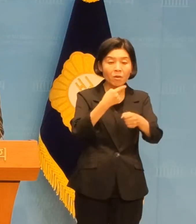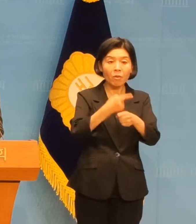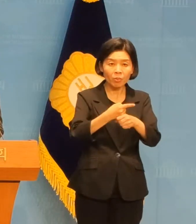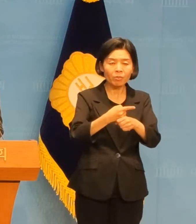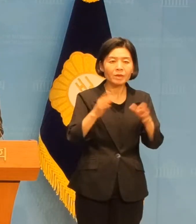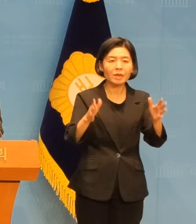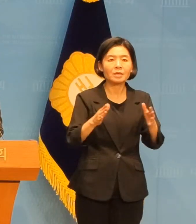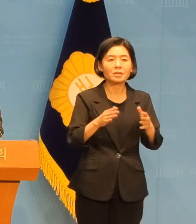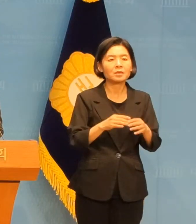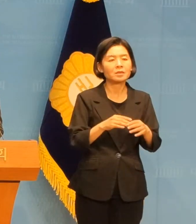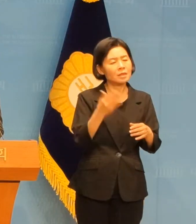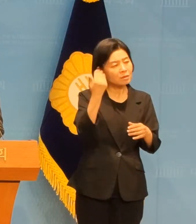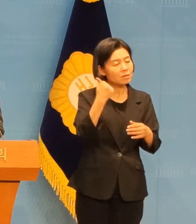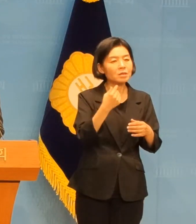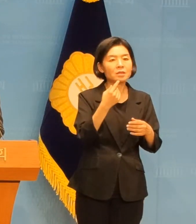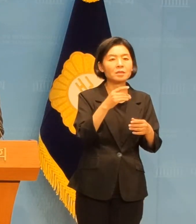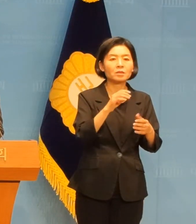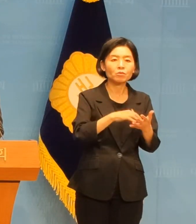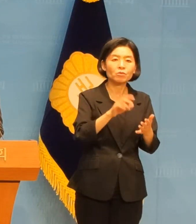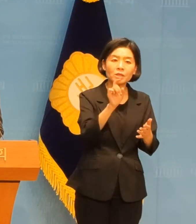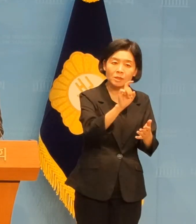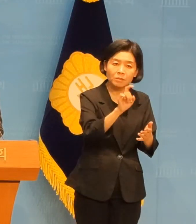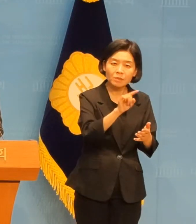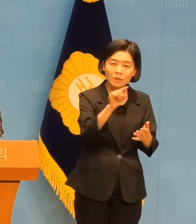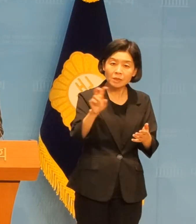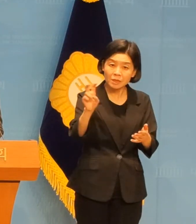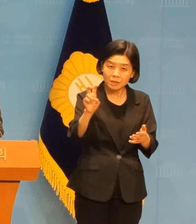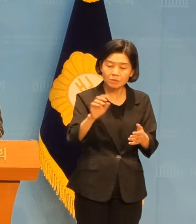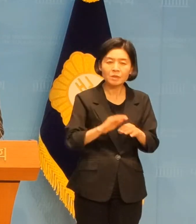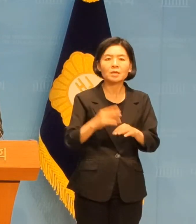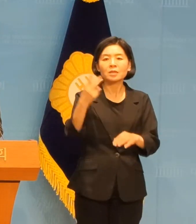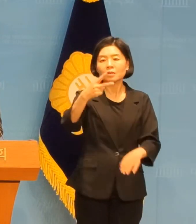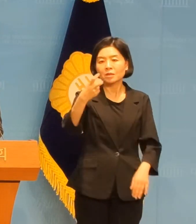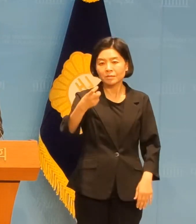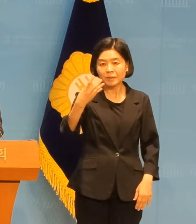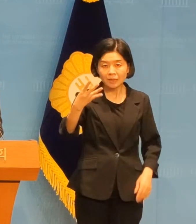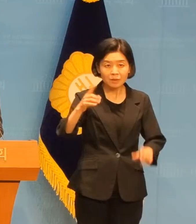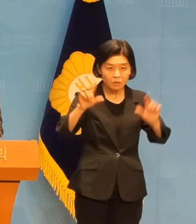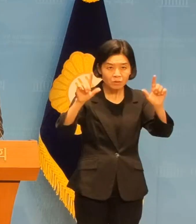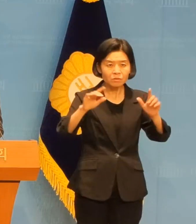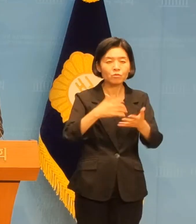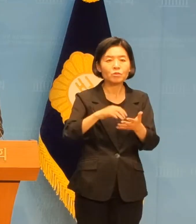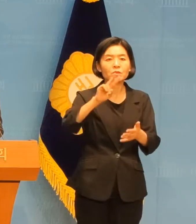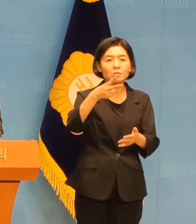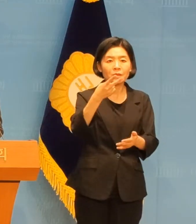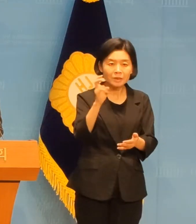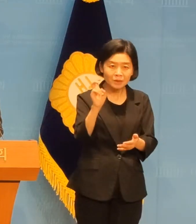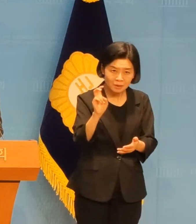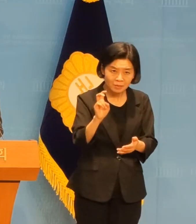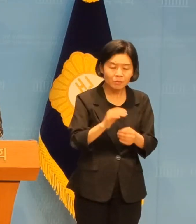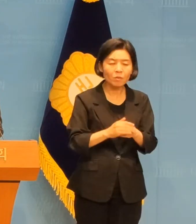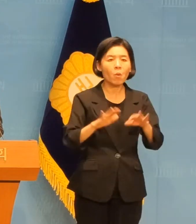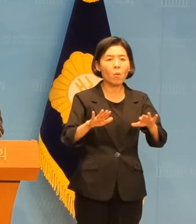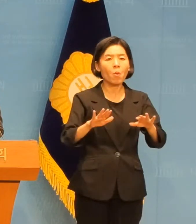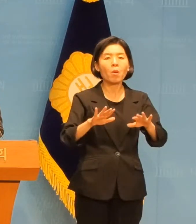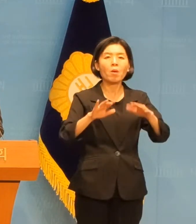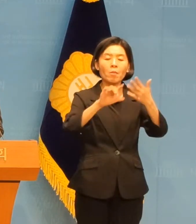20건에 머물렀던 것이 2024년에는 220건, 올해에는 8월까지만 해도